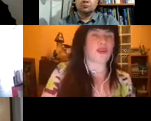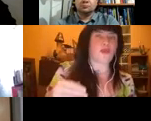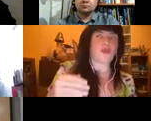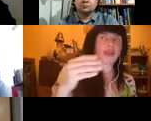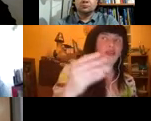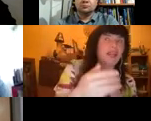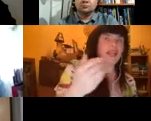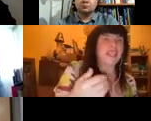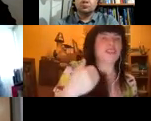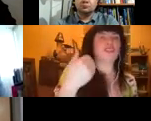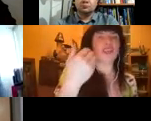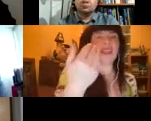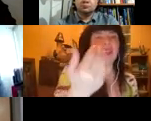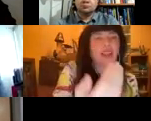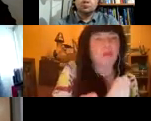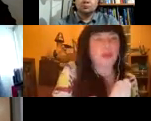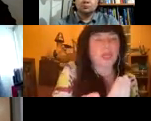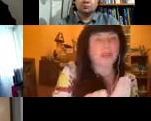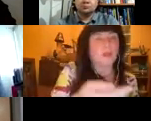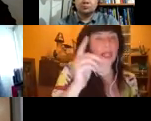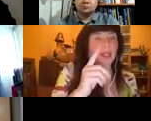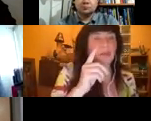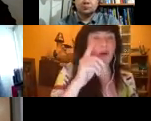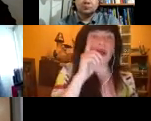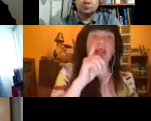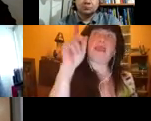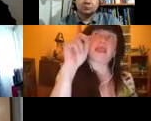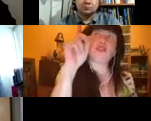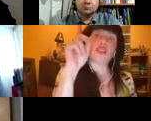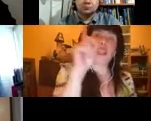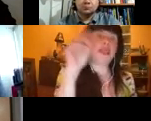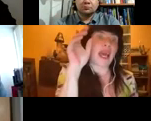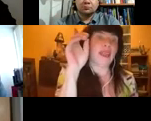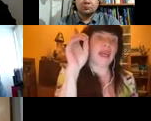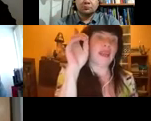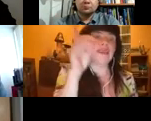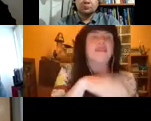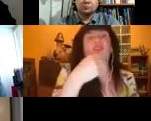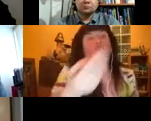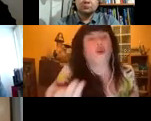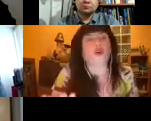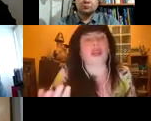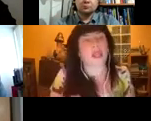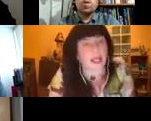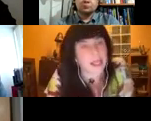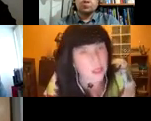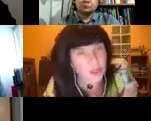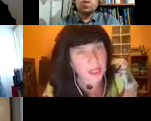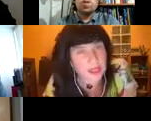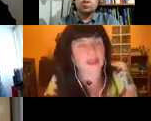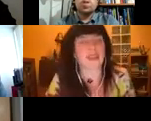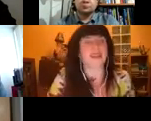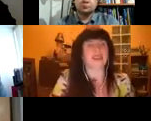espacio usado para la direccionalidad del movimiento, por ejemplo, la dirección de la mirada, ¿cierto? O la